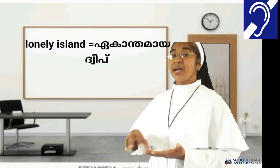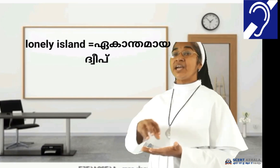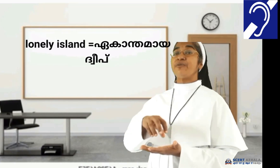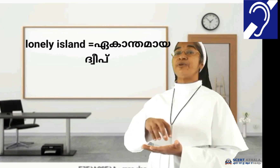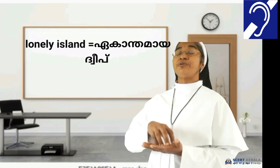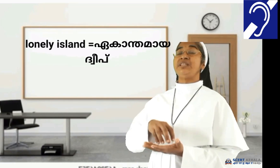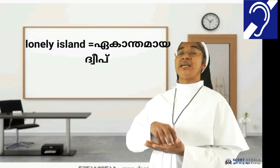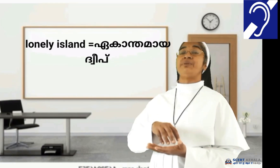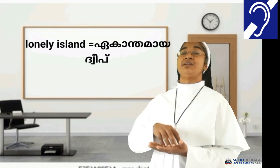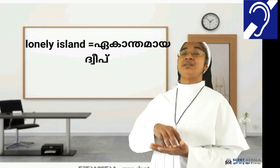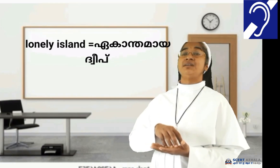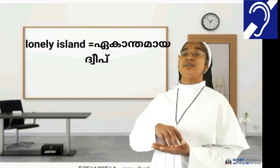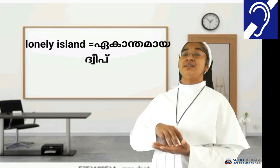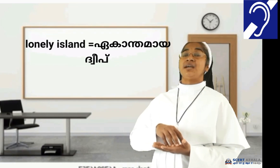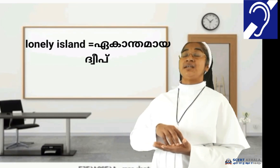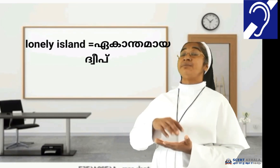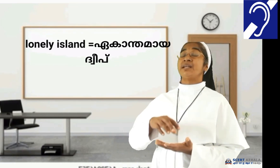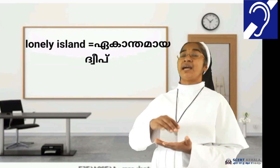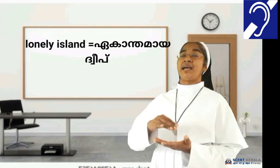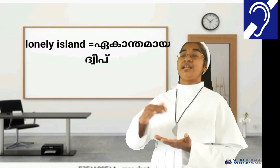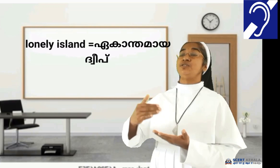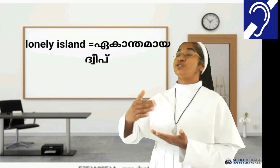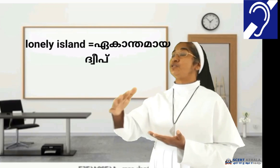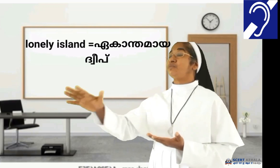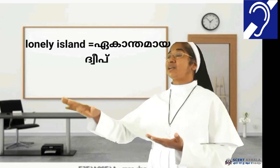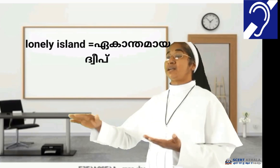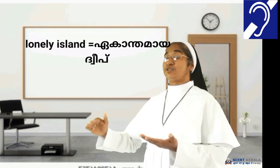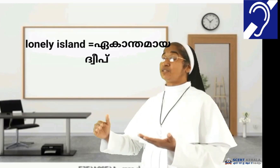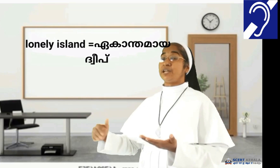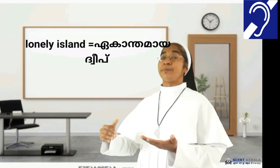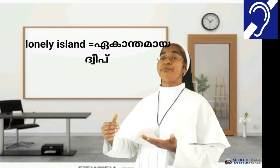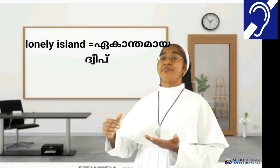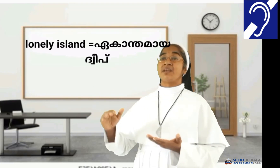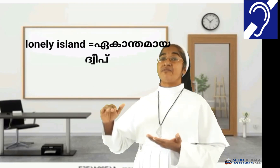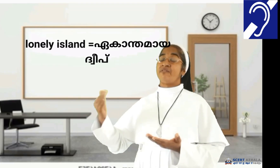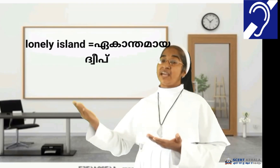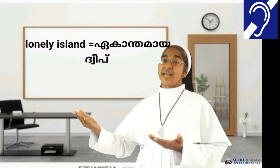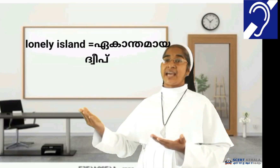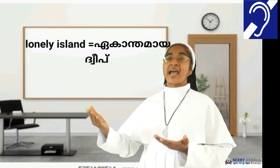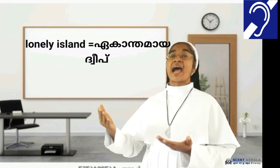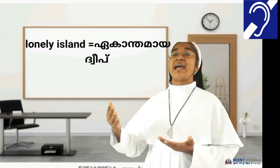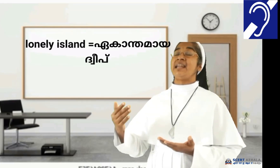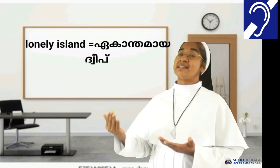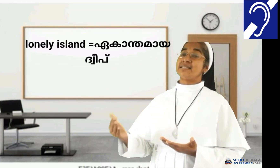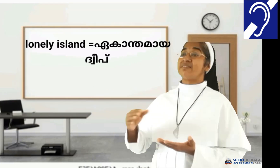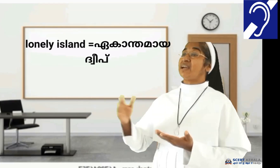ഏകാന്തമായ ഒരു ദ്വീപ് എന്ന് പറഞ്ഞാൽ ചുറ്റിലും വേറെ ഐലൻഡ്സ്,